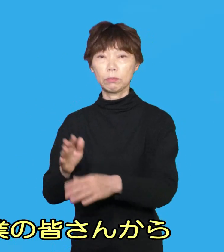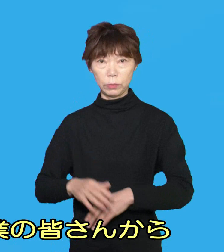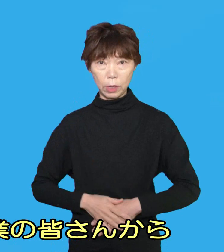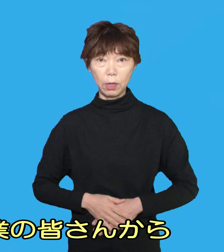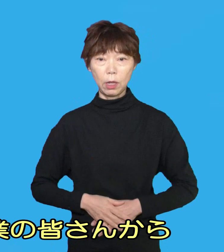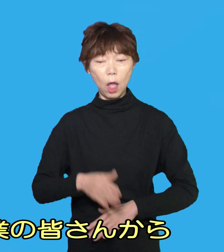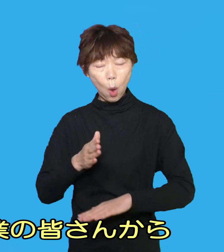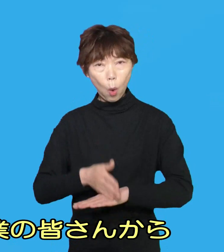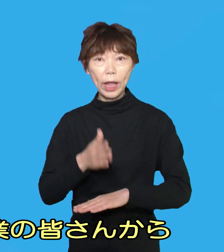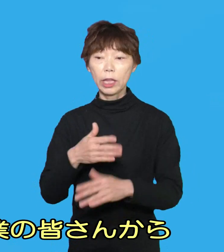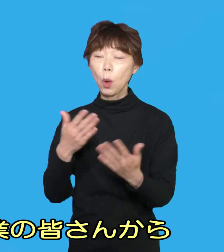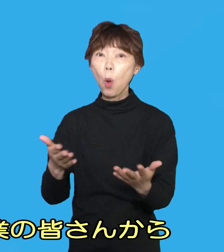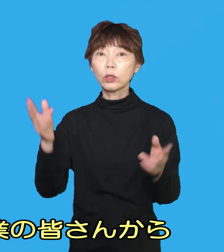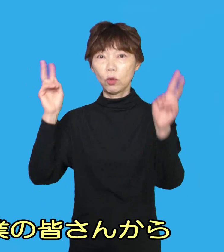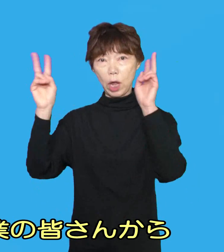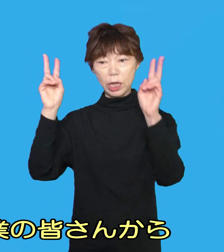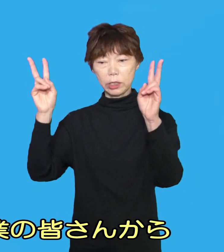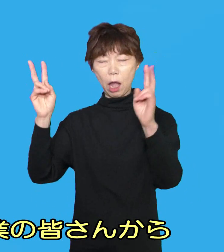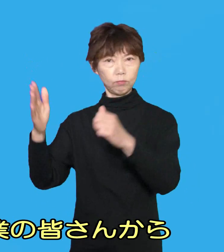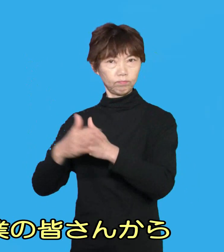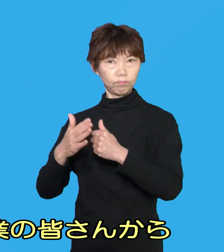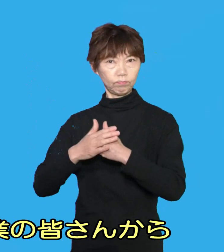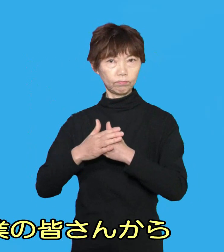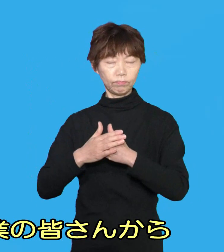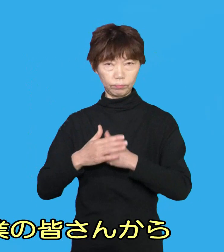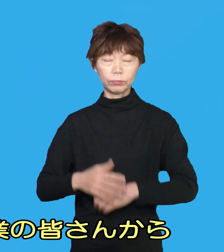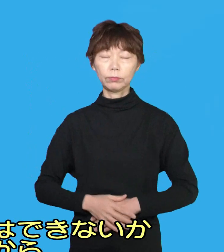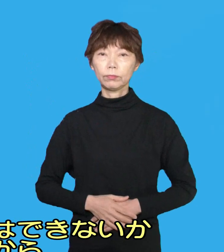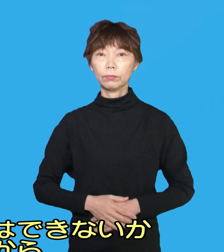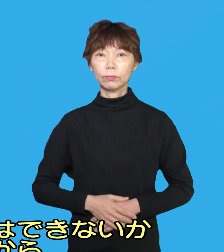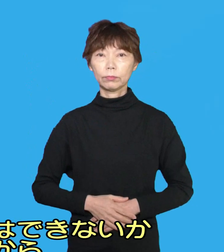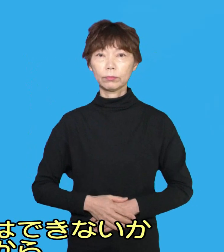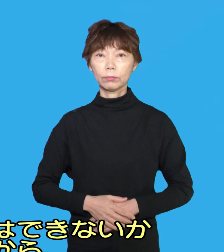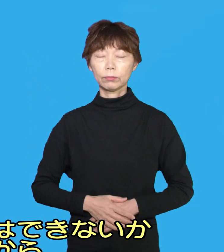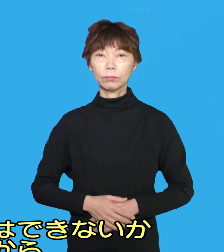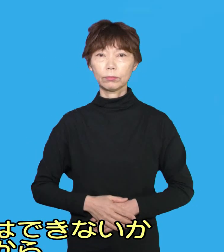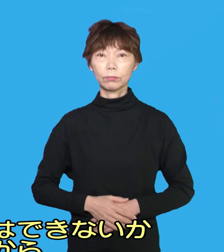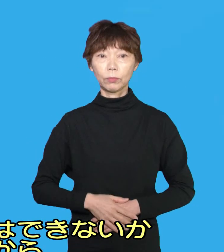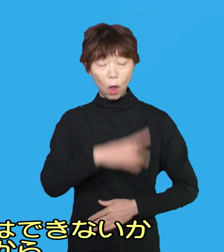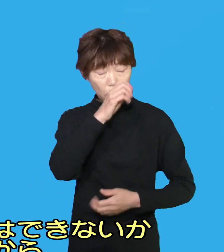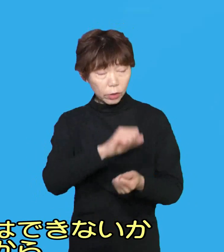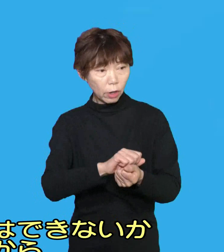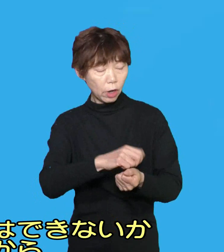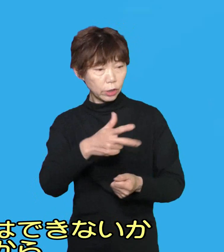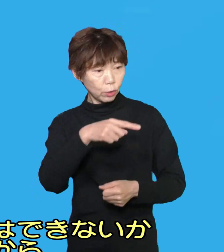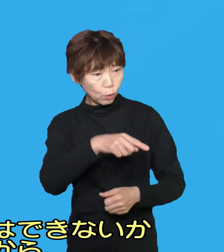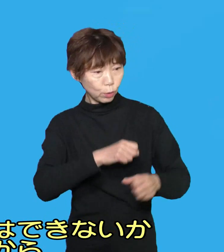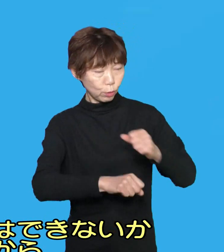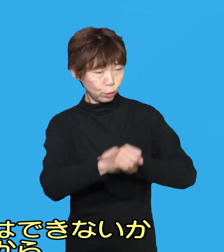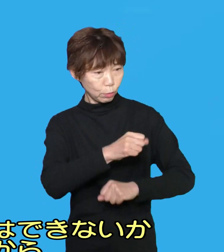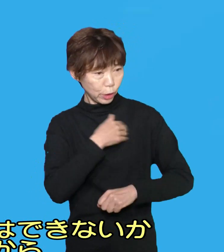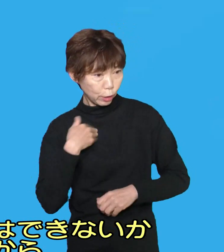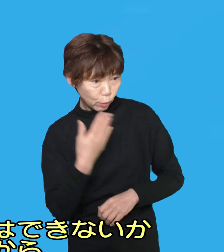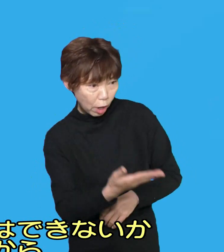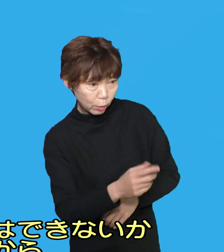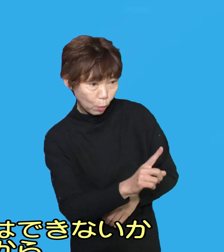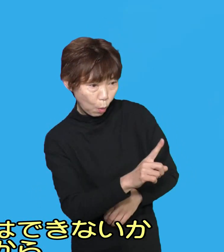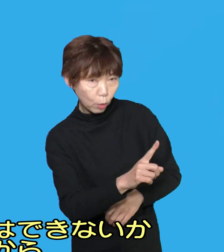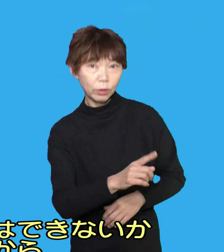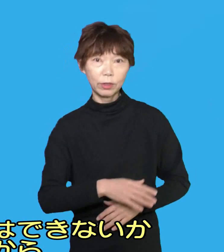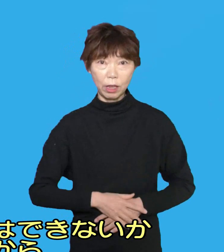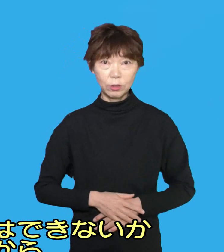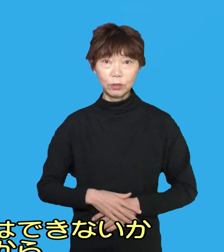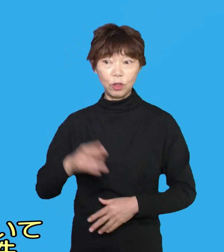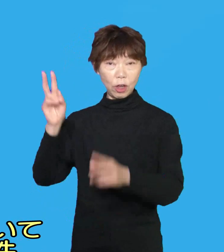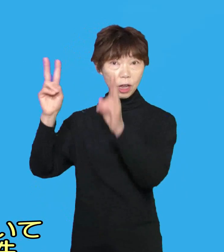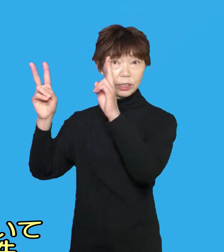多くの企業の皆さんから引き合いをいただいてですね、堺市でこういう取り組みをできないかという民間企業の皆